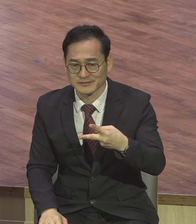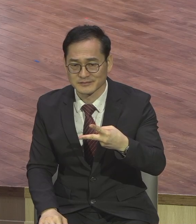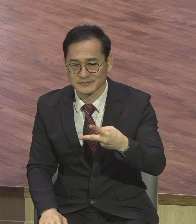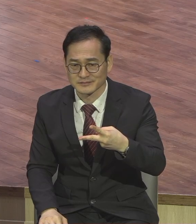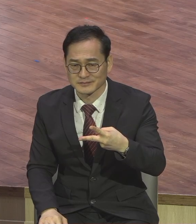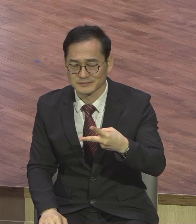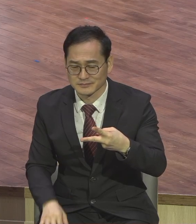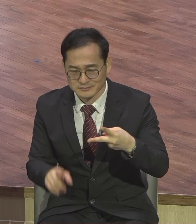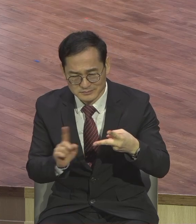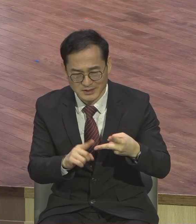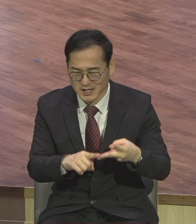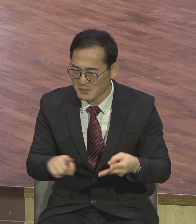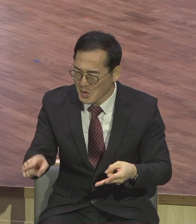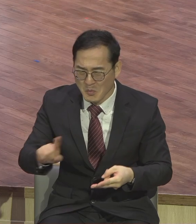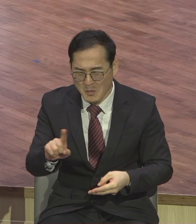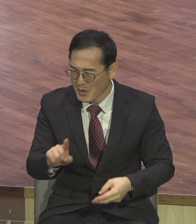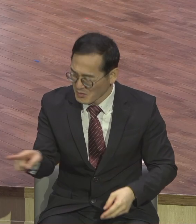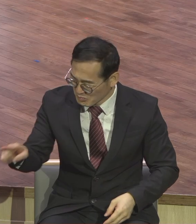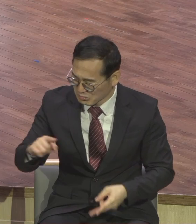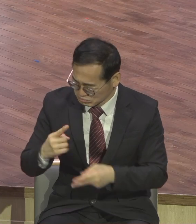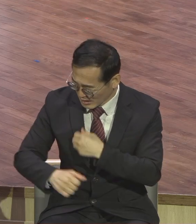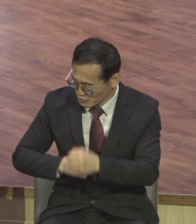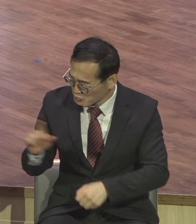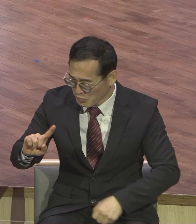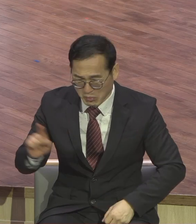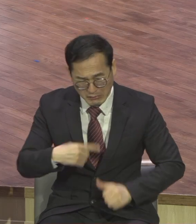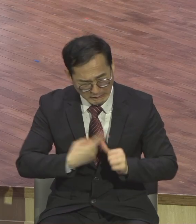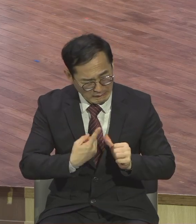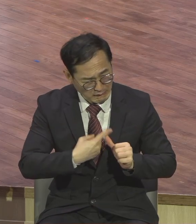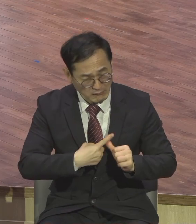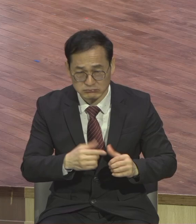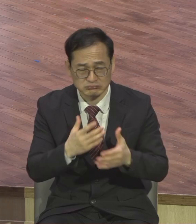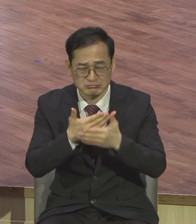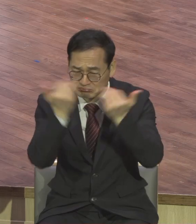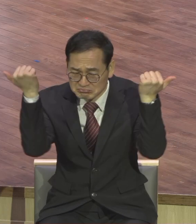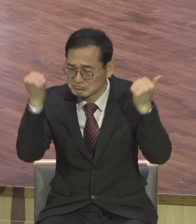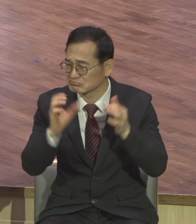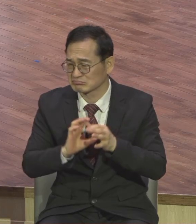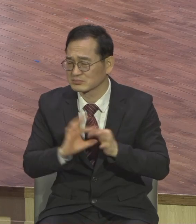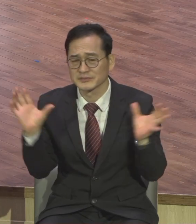했다, 좀 손해 입혔다, 그 별 신경 안 씁니다.